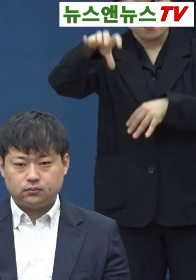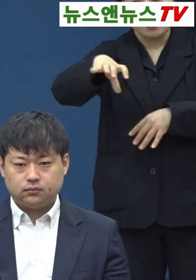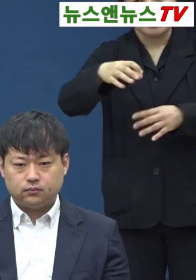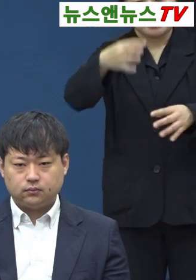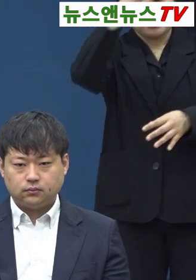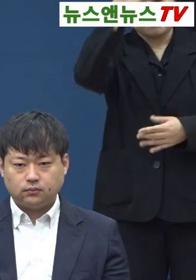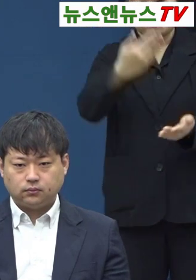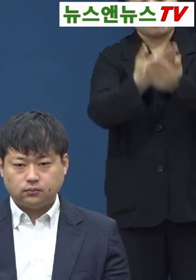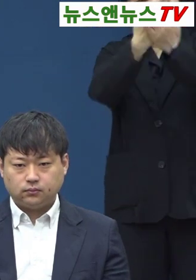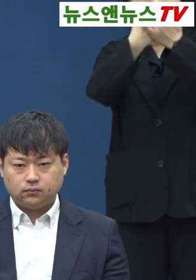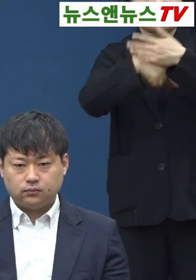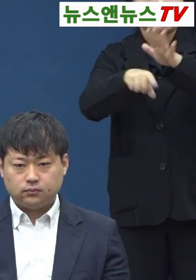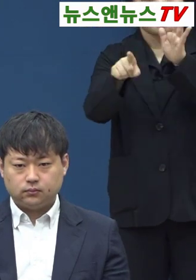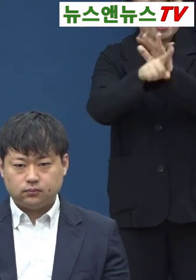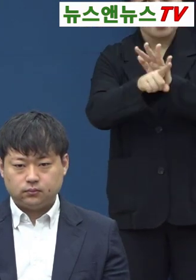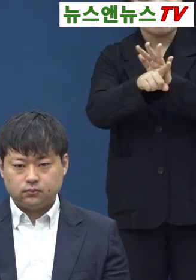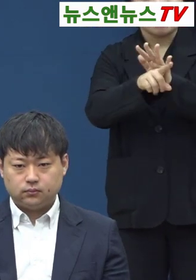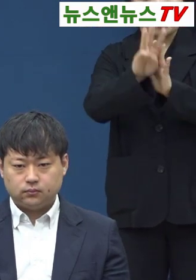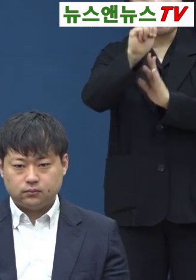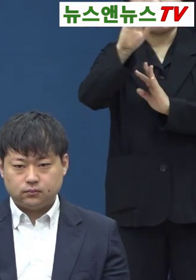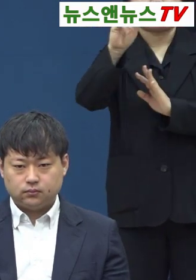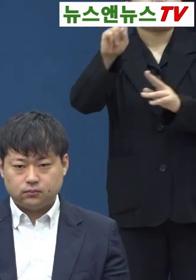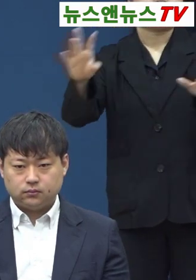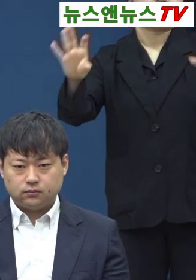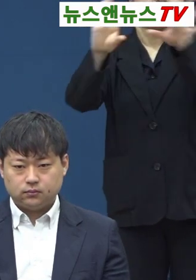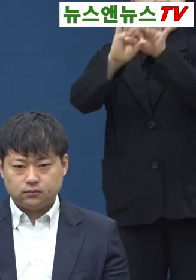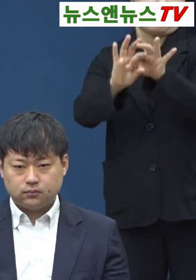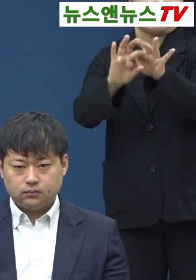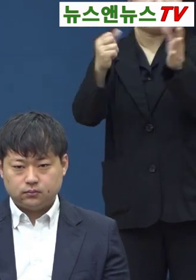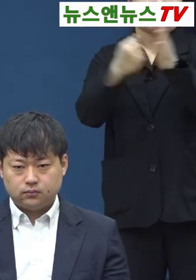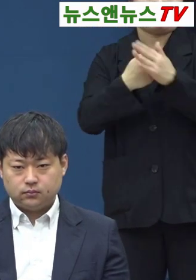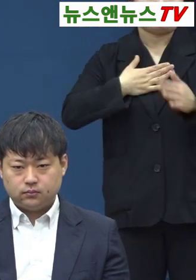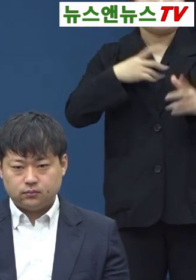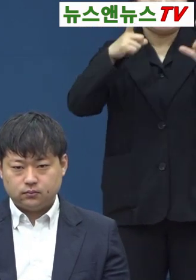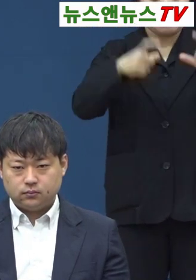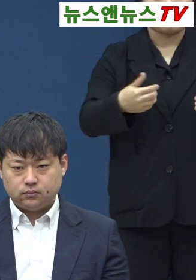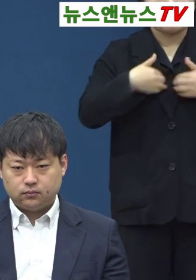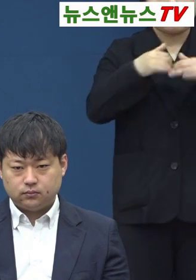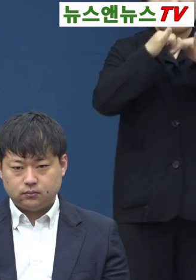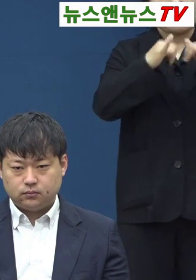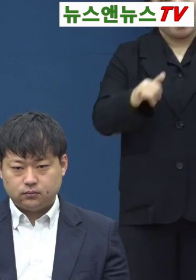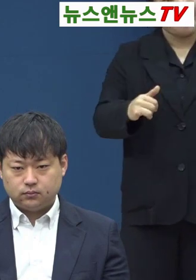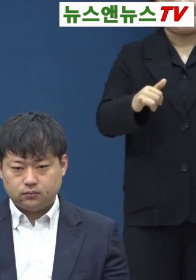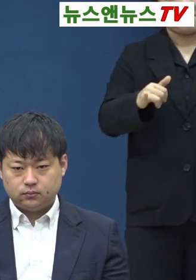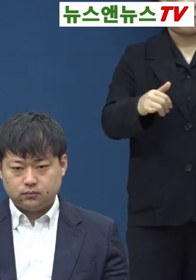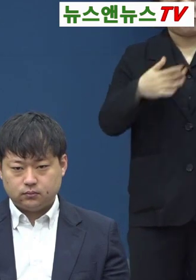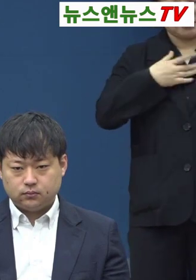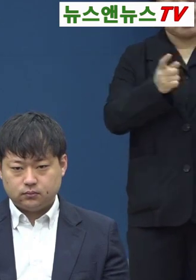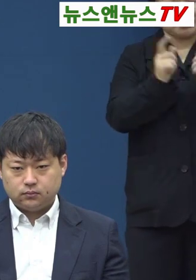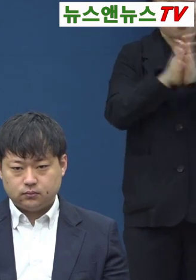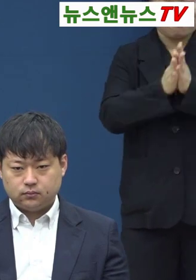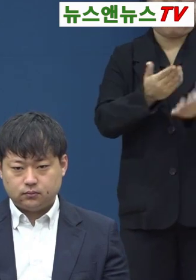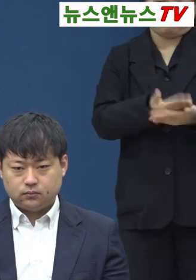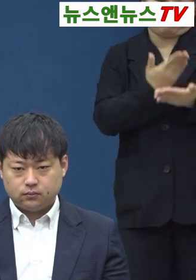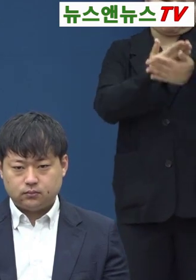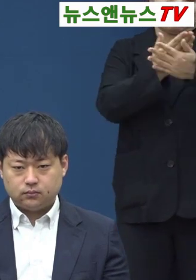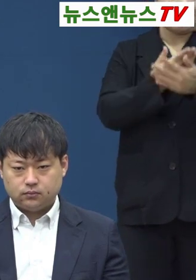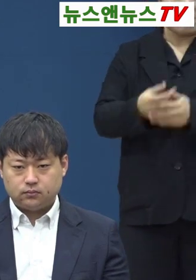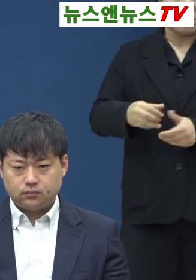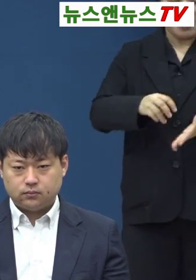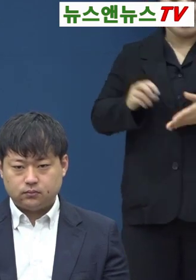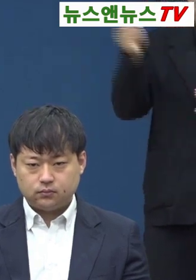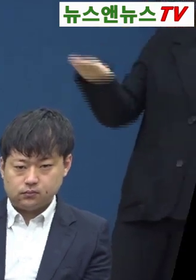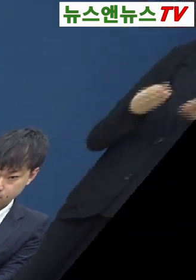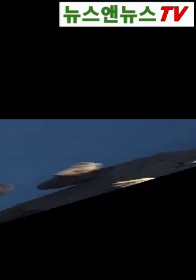인력 양성하기 위한 MOU를 체결해서 우리 지역에 필요한 인력을 우리가 양성해서 취업을 시키자 하는 것까지